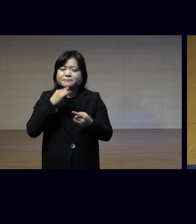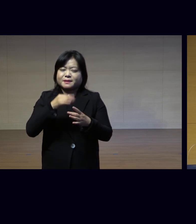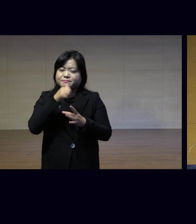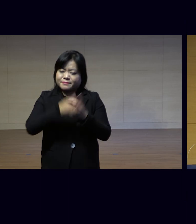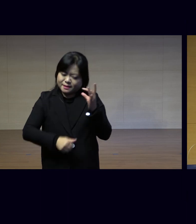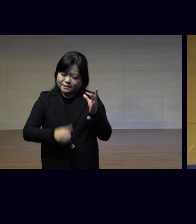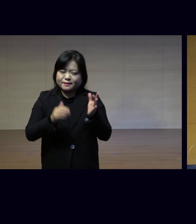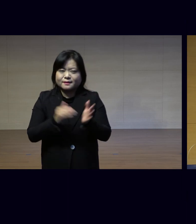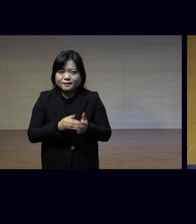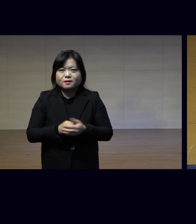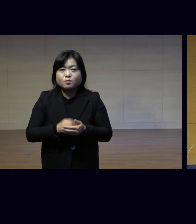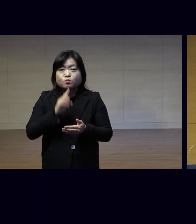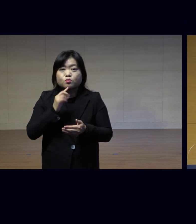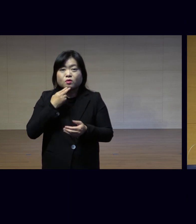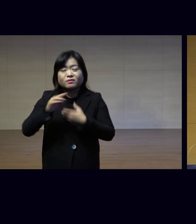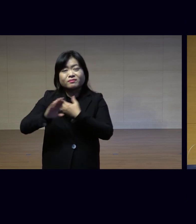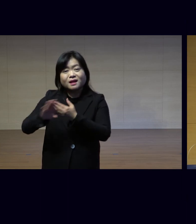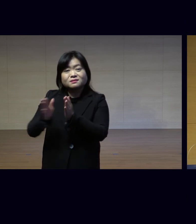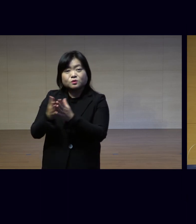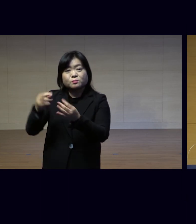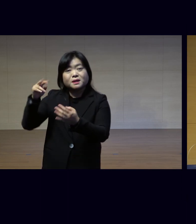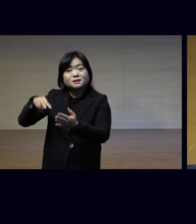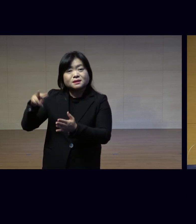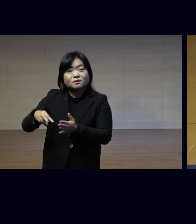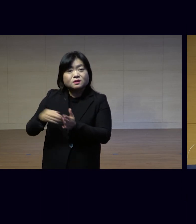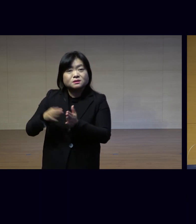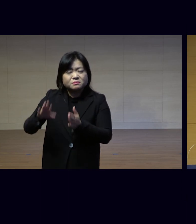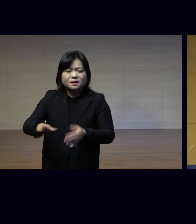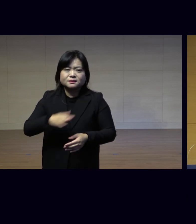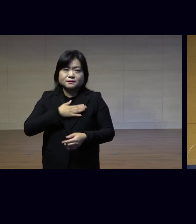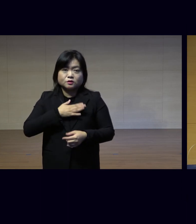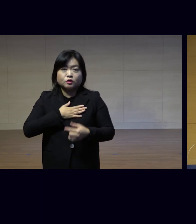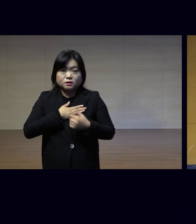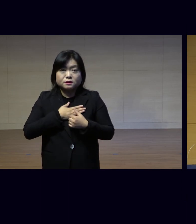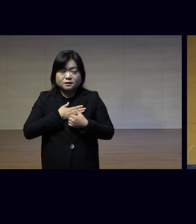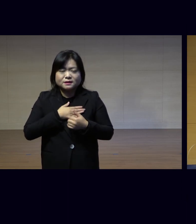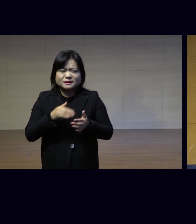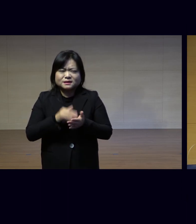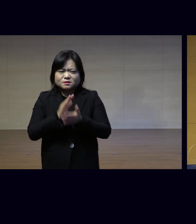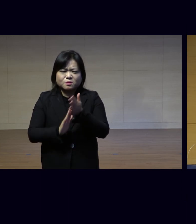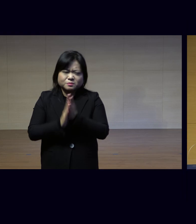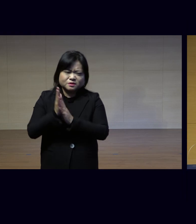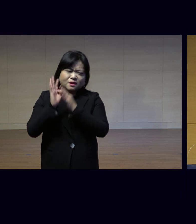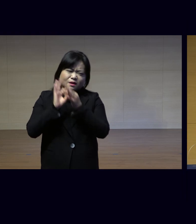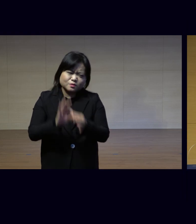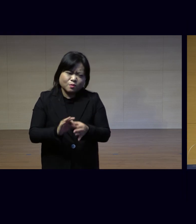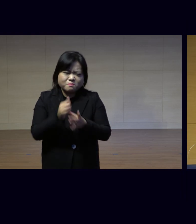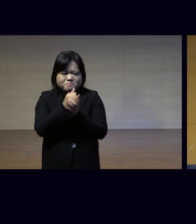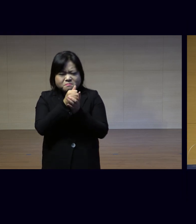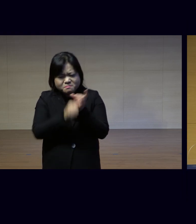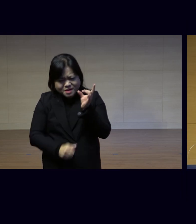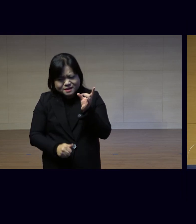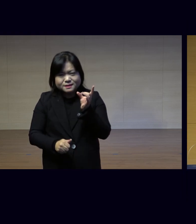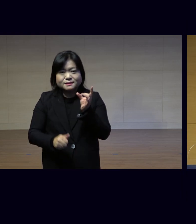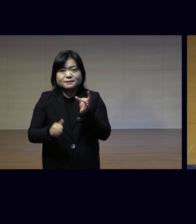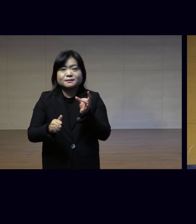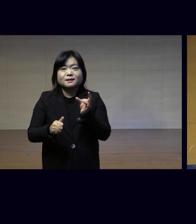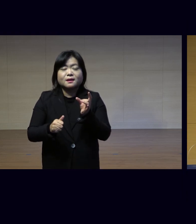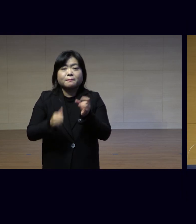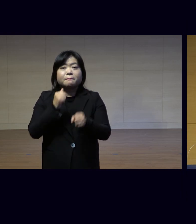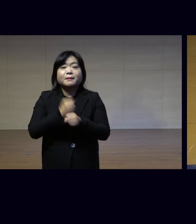물론 딴 작품들도 많이 읽곤 했지만 저를 그래도 끊임없이 놔주지 않았던 작가는